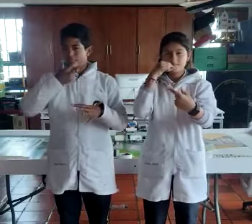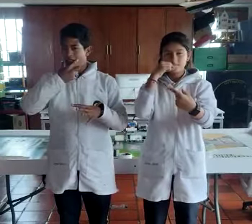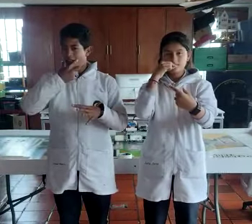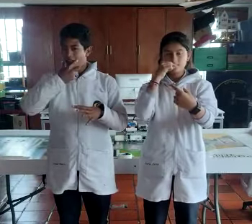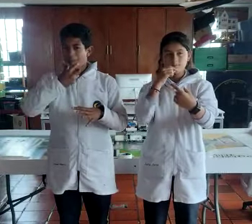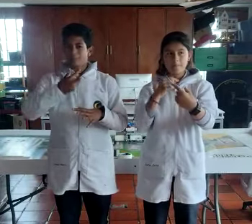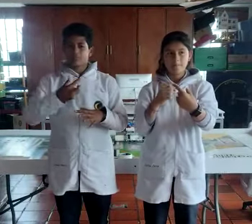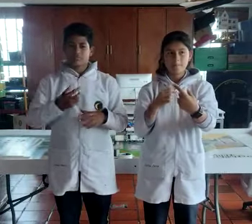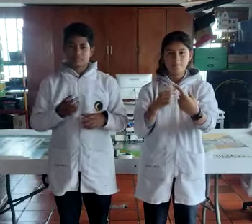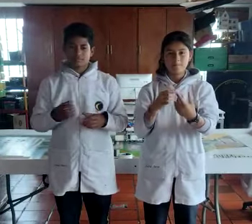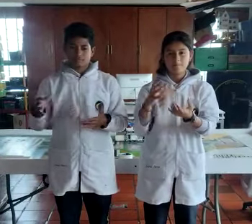Tamales.